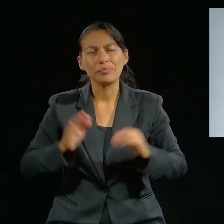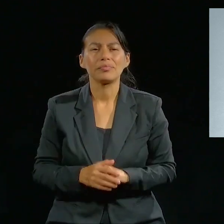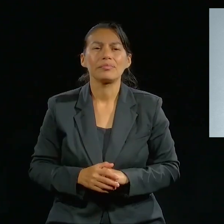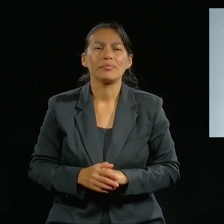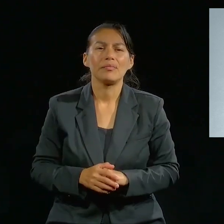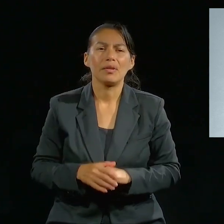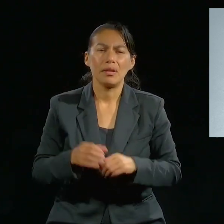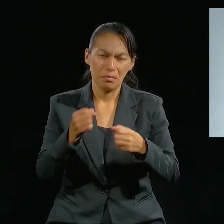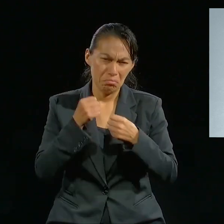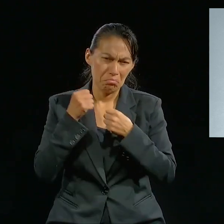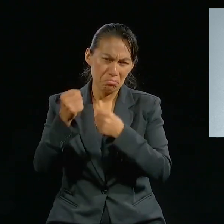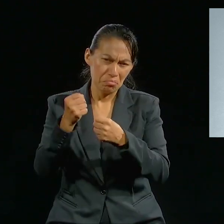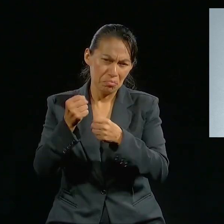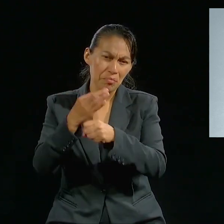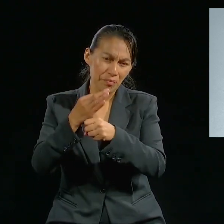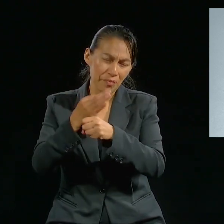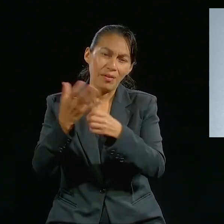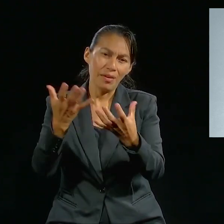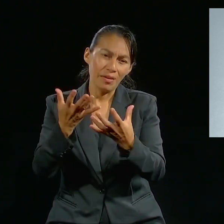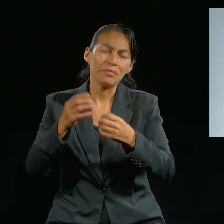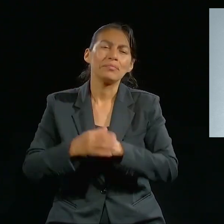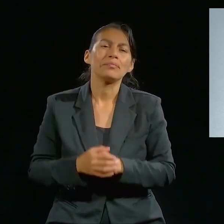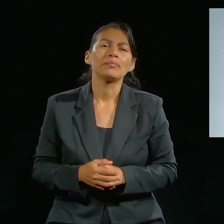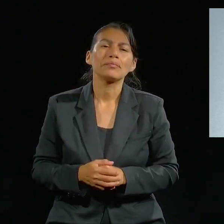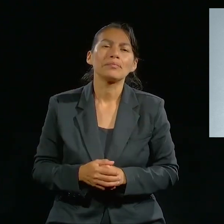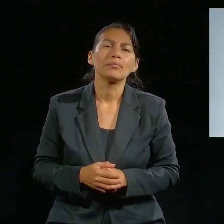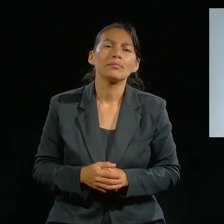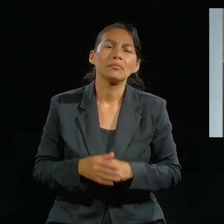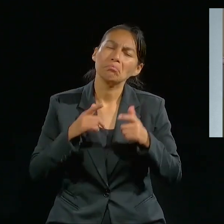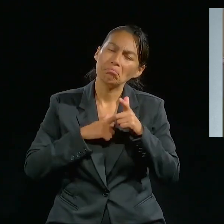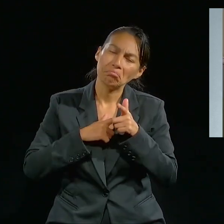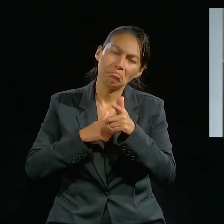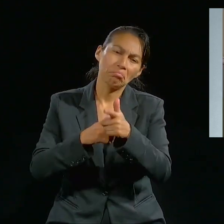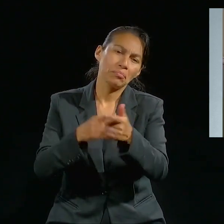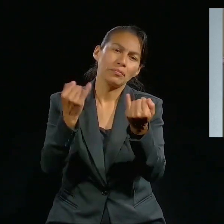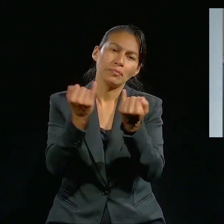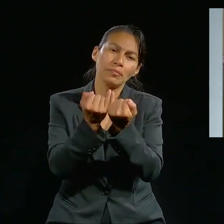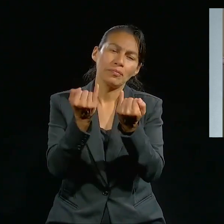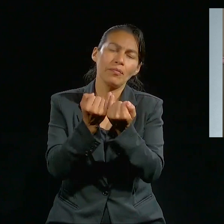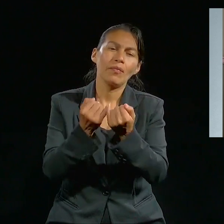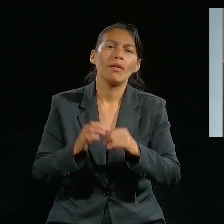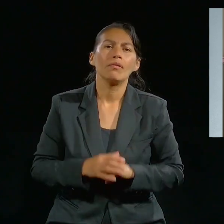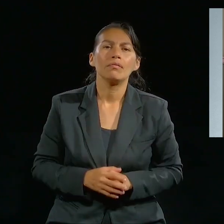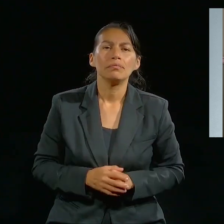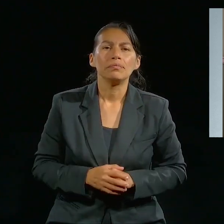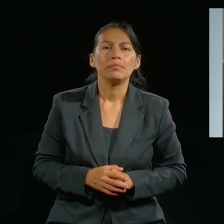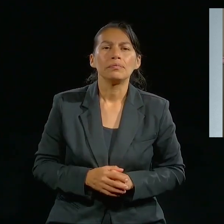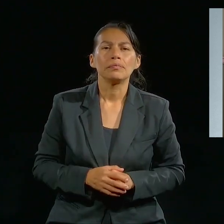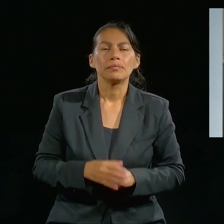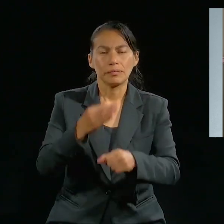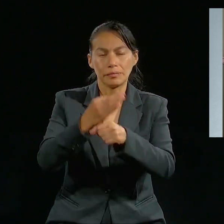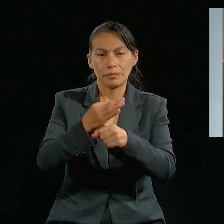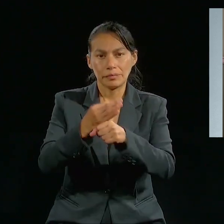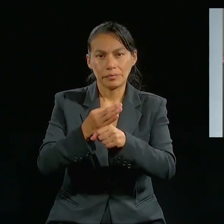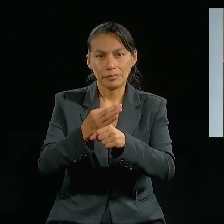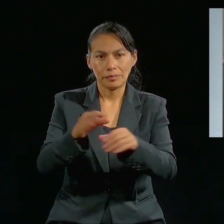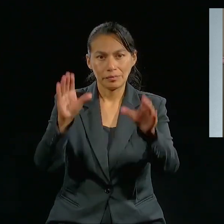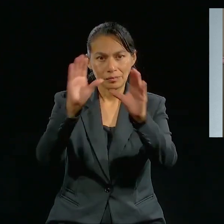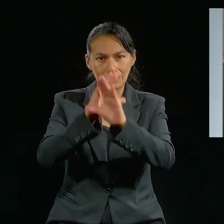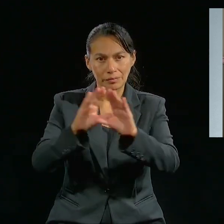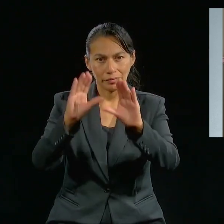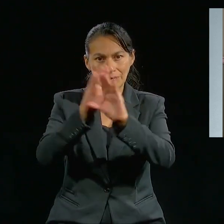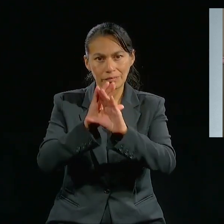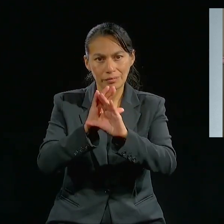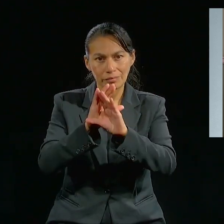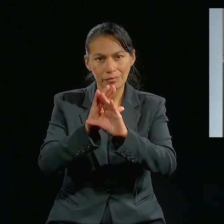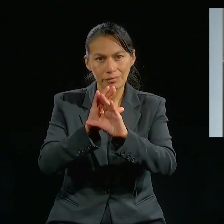alguna lo eres ahora y seguirás siéndolo así que nosotros vamos a escuchar